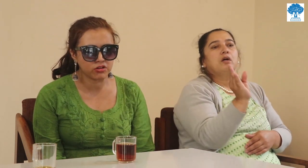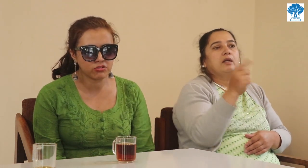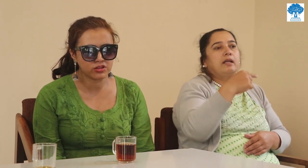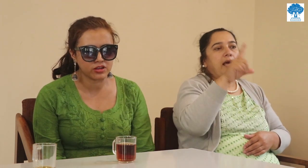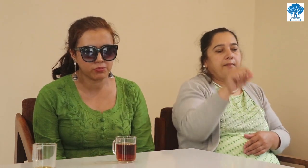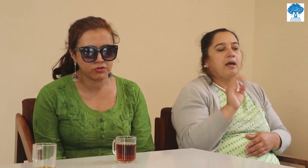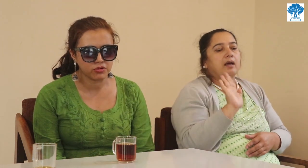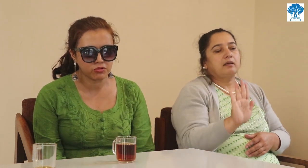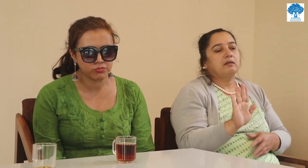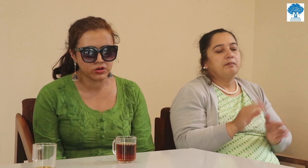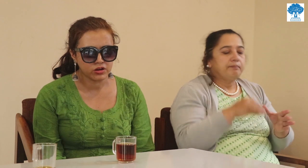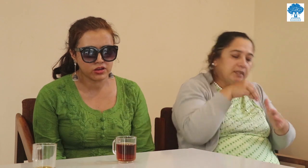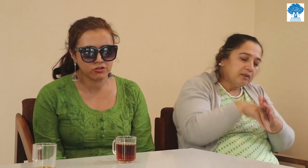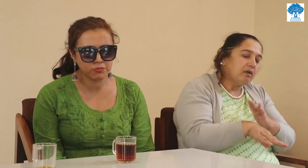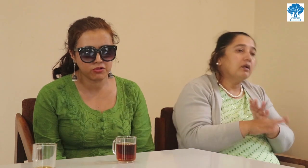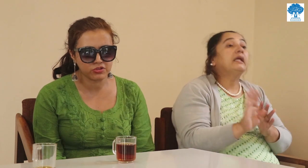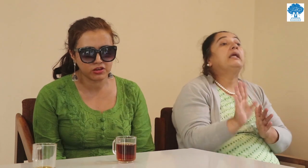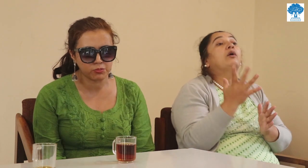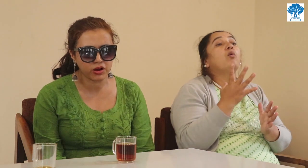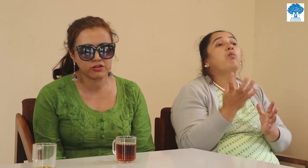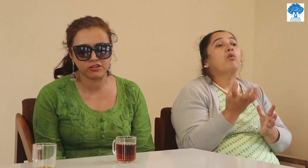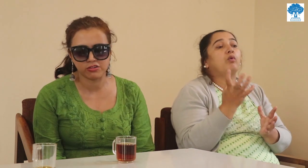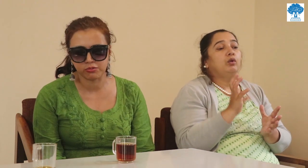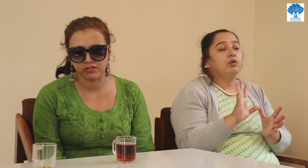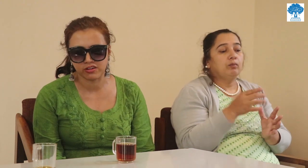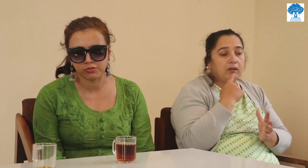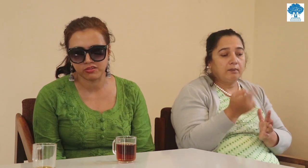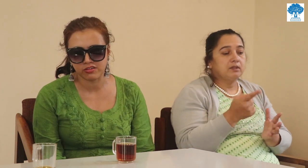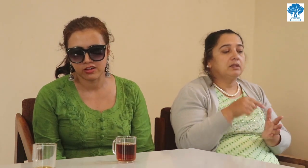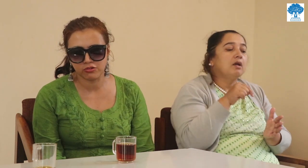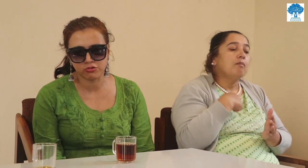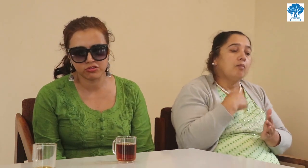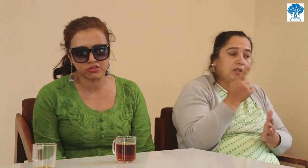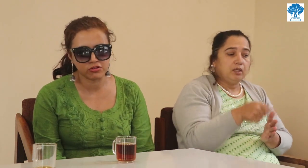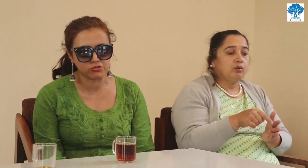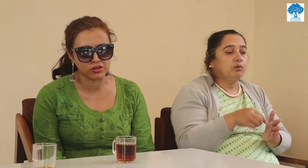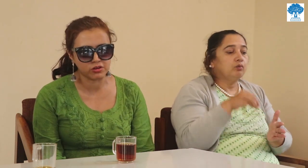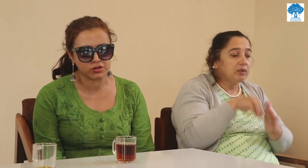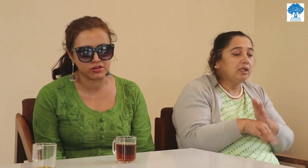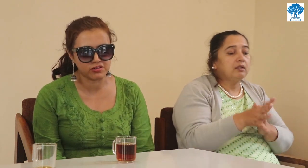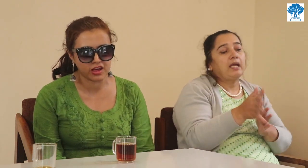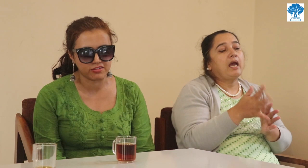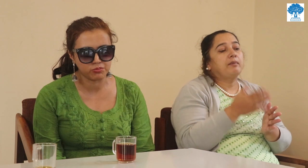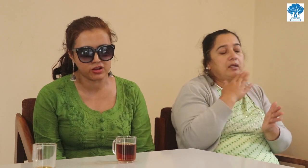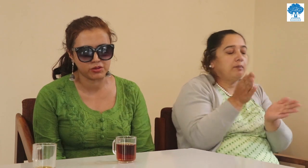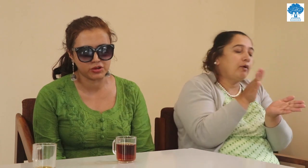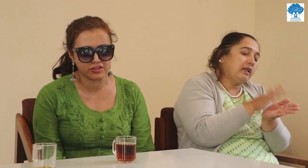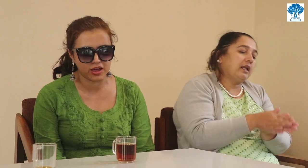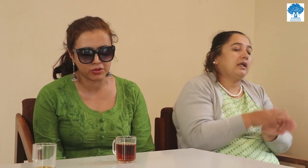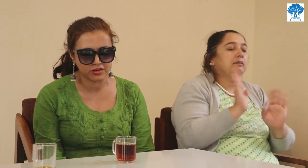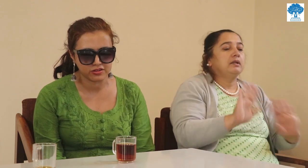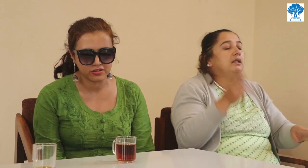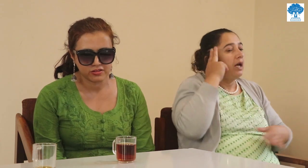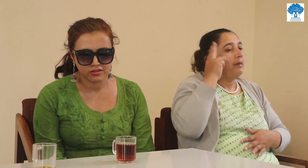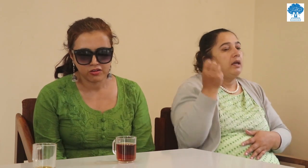पछि अर्को दिदीले पो के को पोको देख्यो पक्क देख्यो भनिसकेपछि यो कोचे नहुँदैन भनेर सिकाएपछि बल्ल मैले